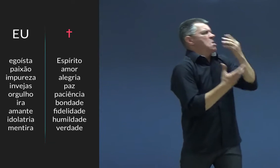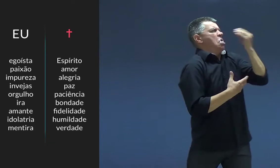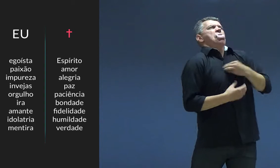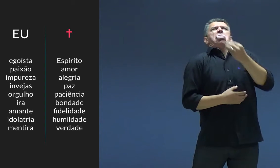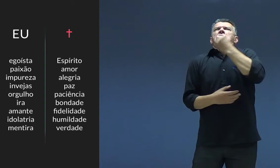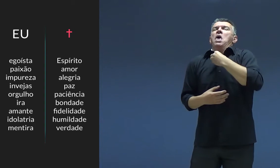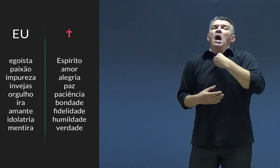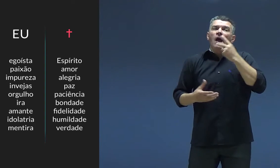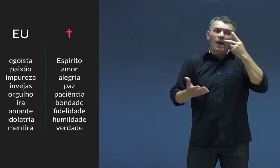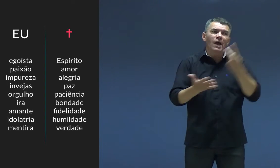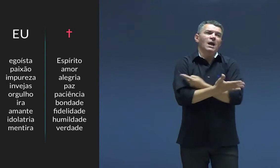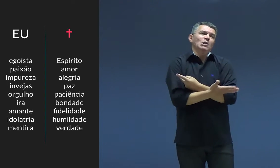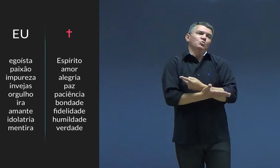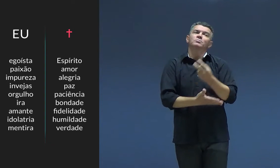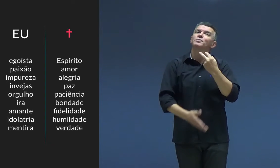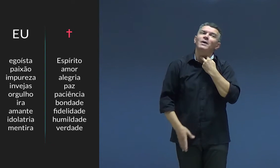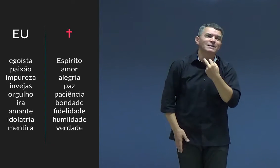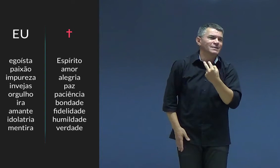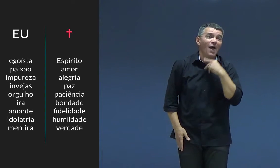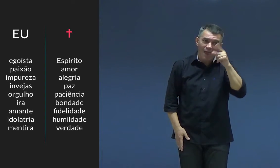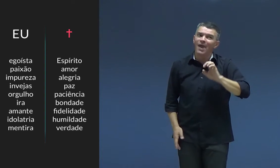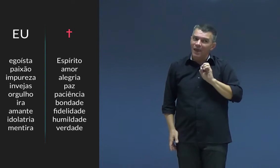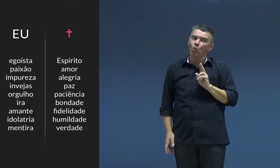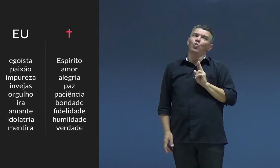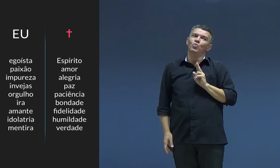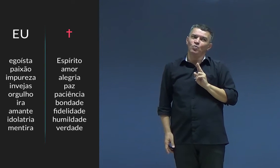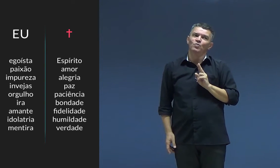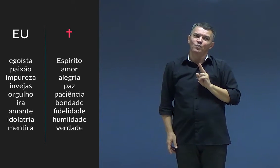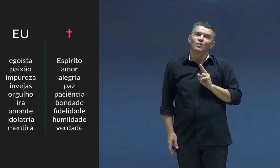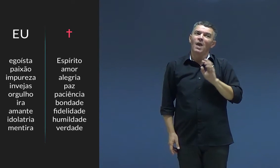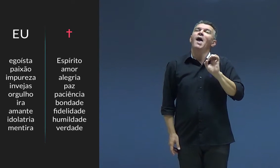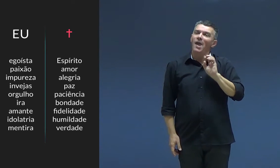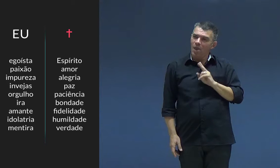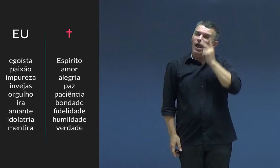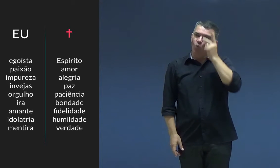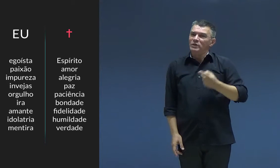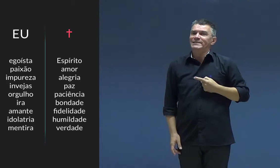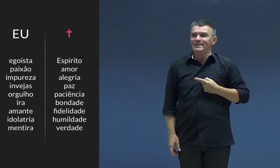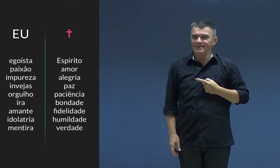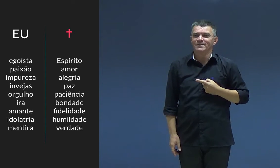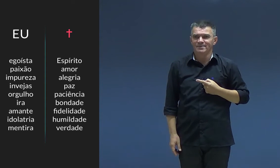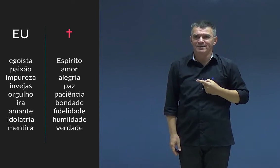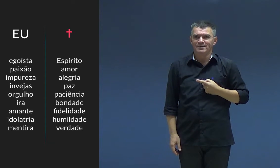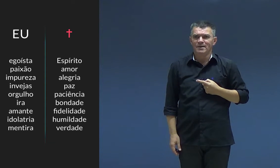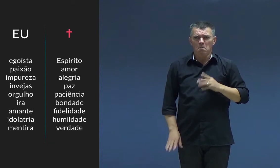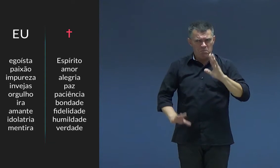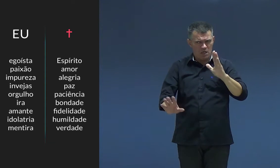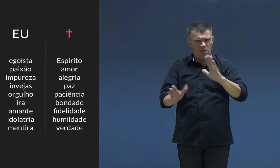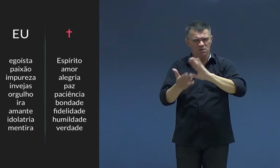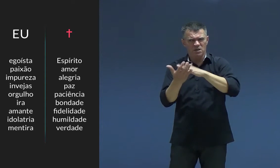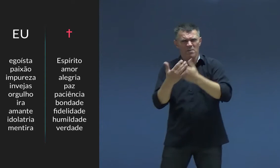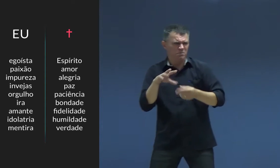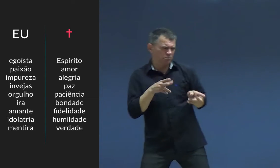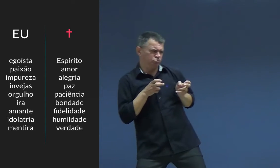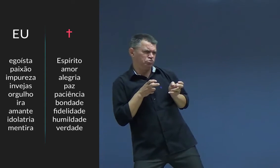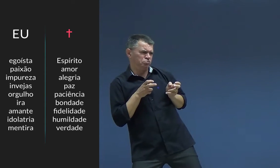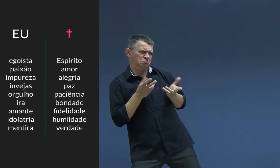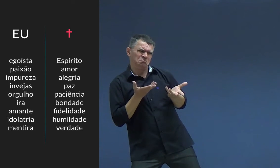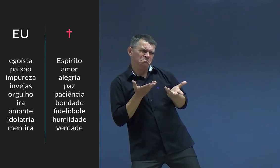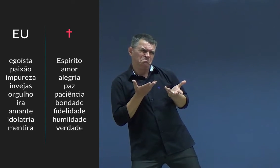Né? Fica aí. Isso é errado, não pode. Isso é você pensar no eu. Isso é egoísmo. Né? E às vezes o